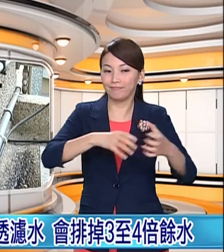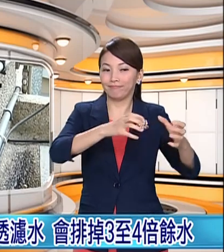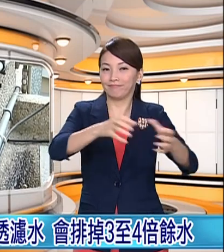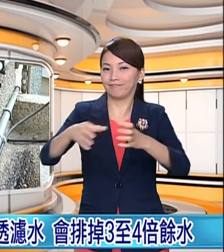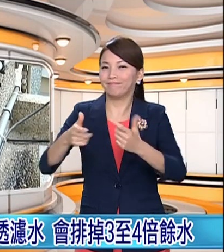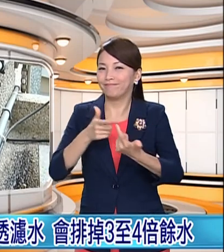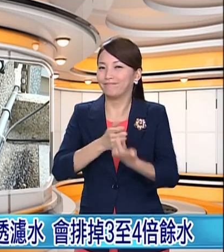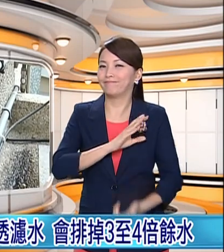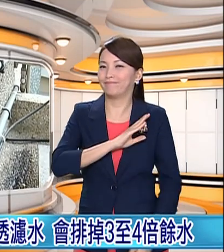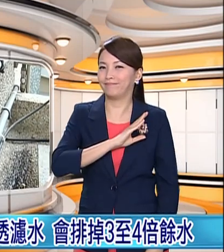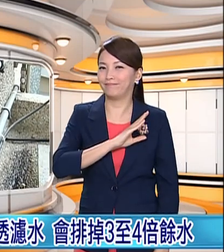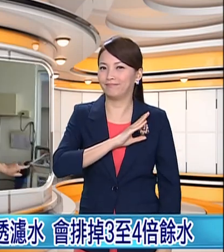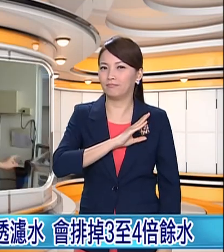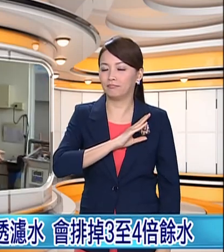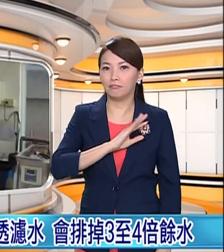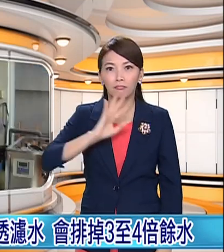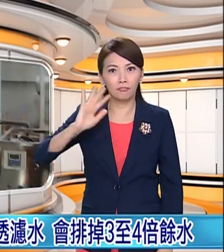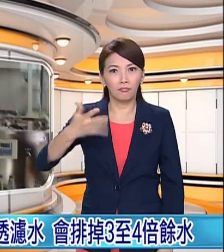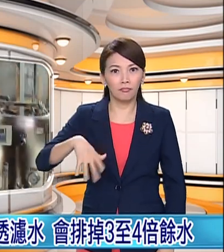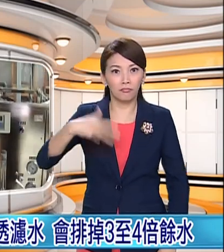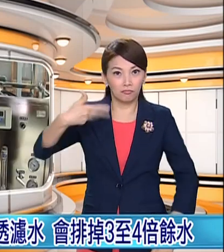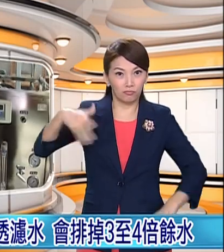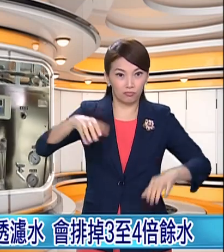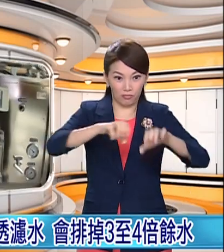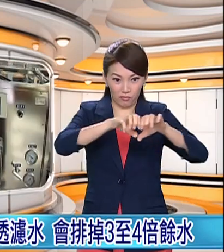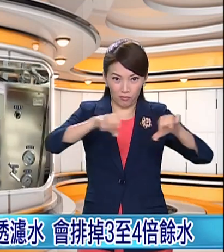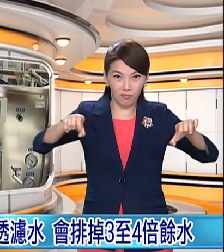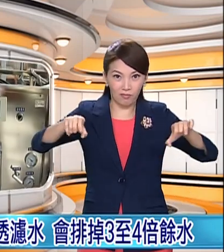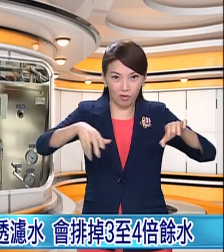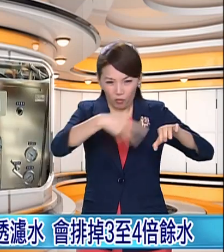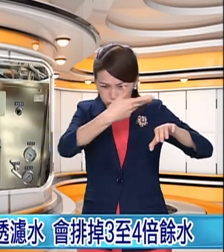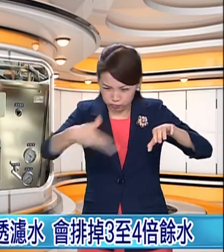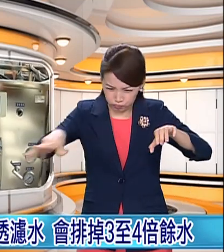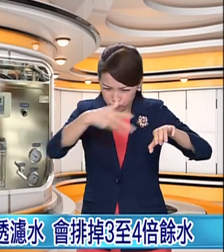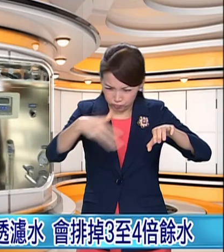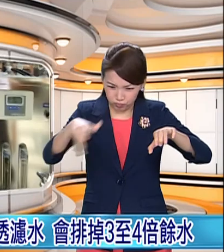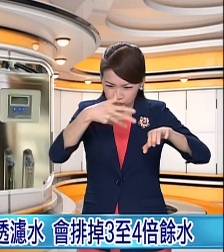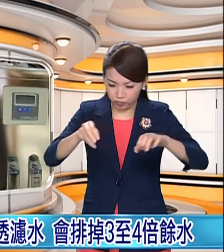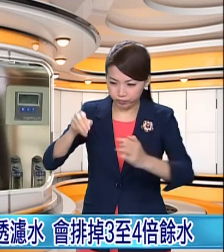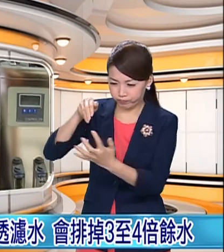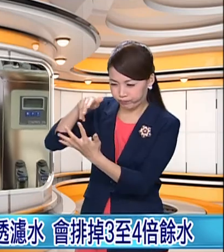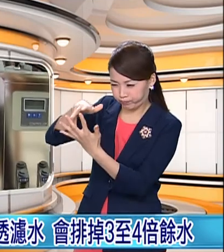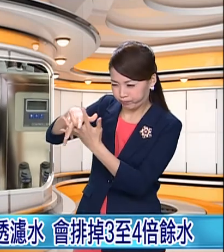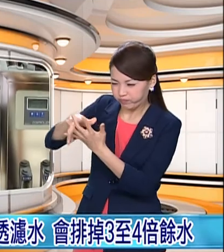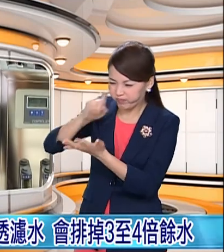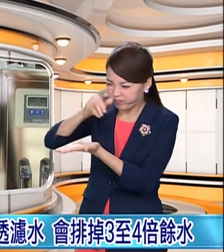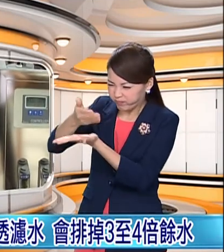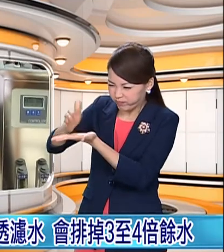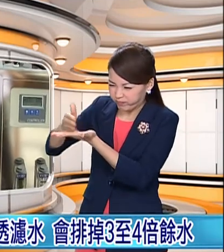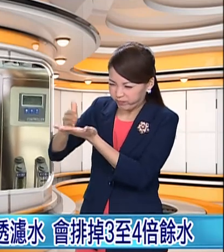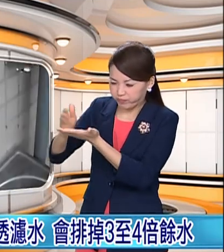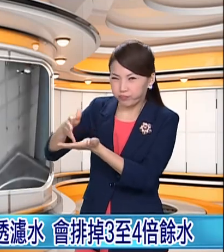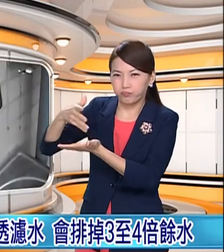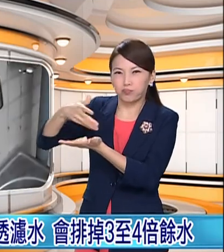机，但是在过滤的时候也会排出3-4倍来不及过滤的清